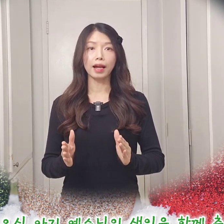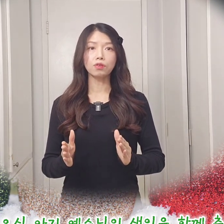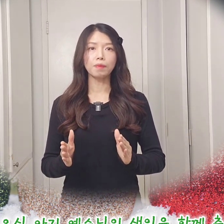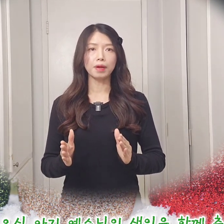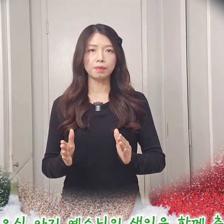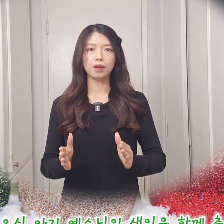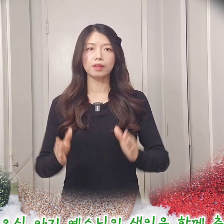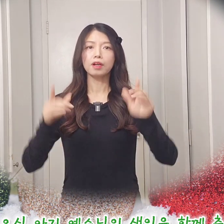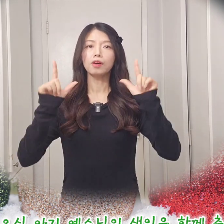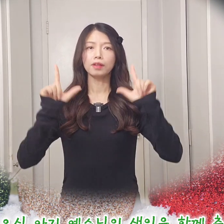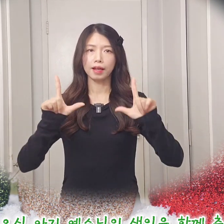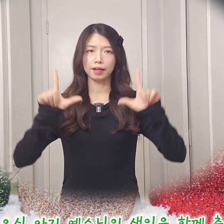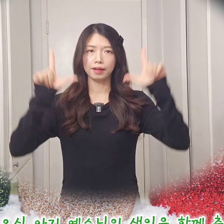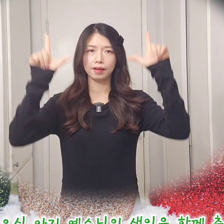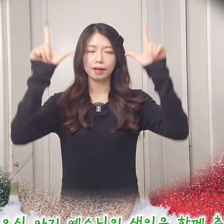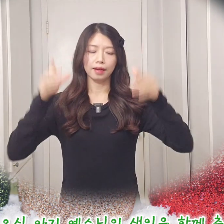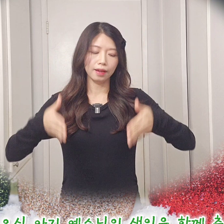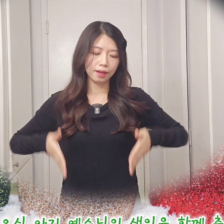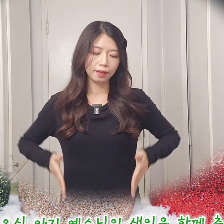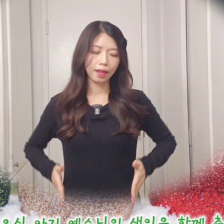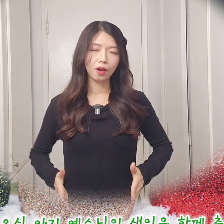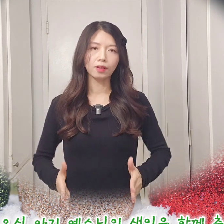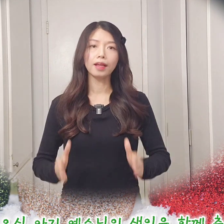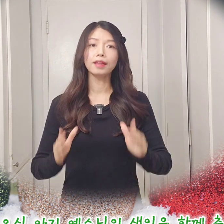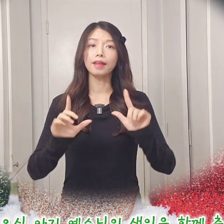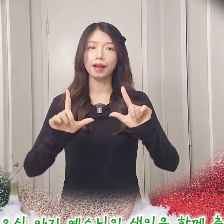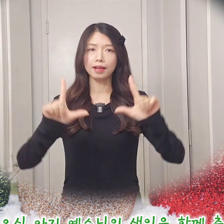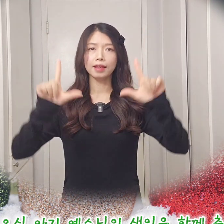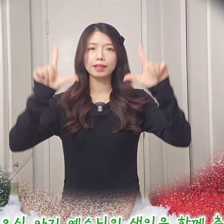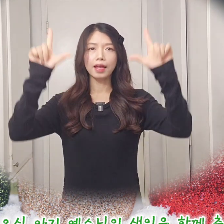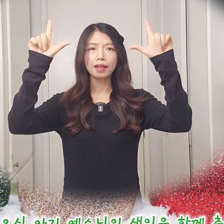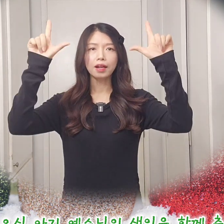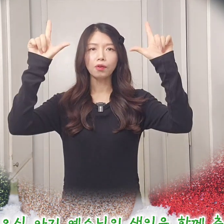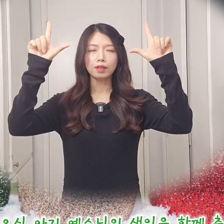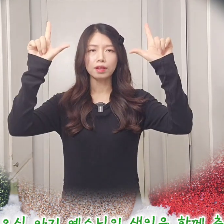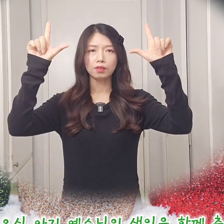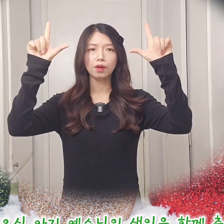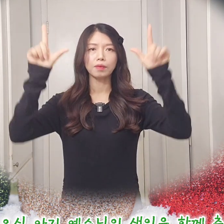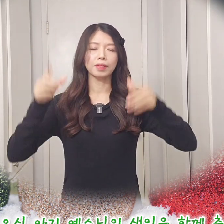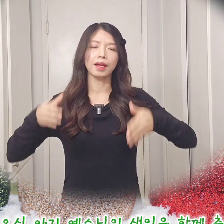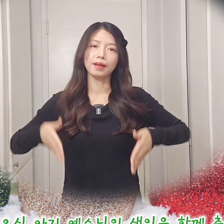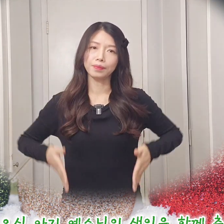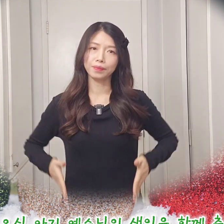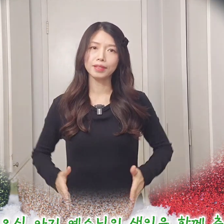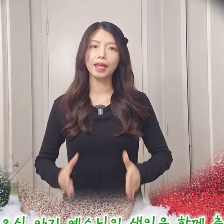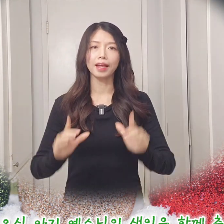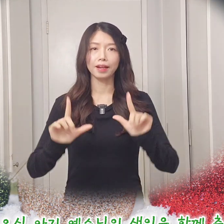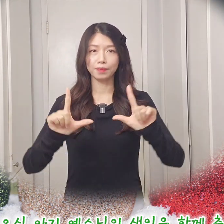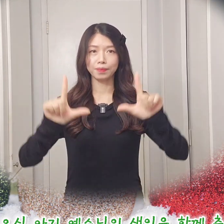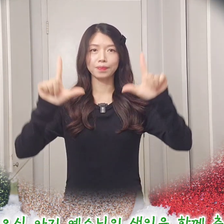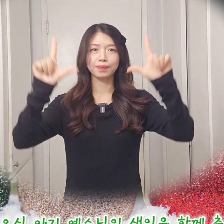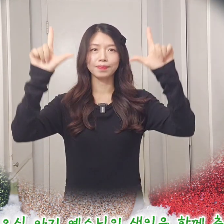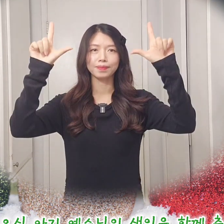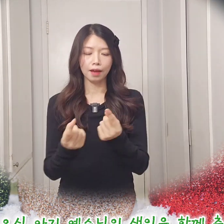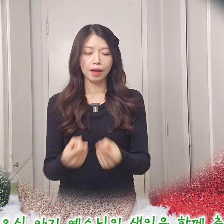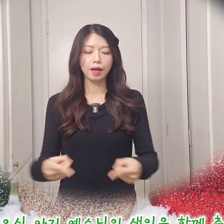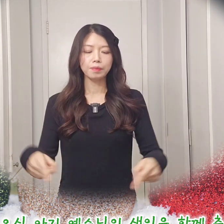수어 말씀드렸죠? 날. 태어난 날. 생일이라고 한 뒤에 수어가 됩니다. 생일.